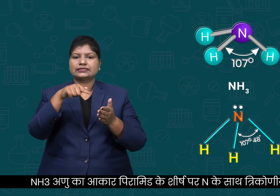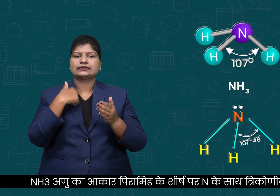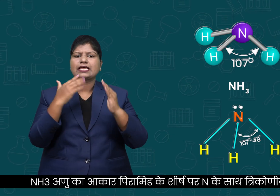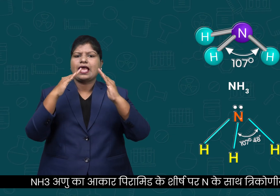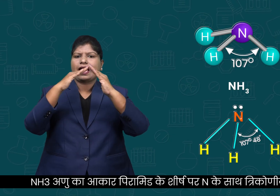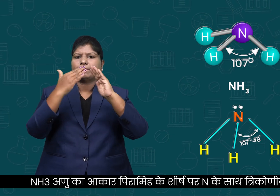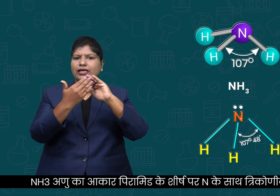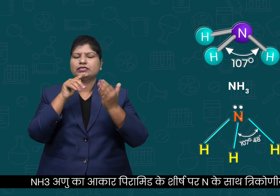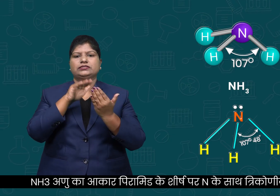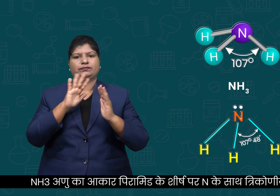है।